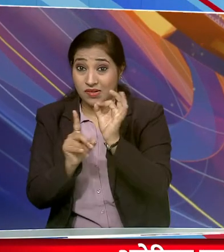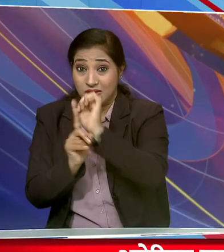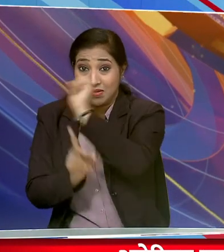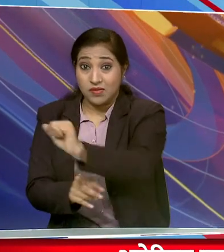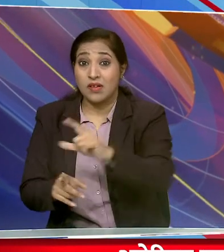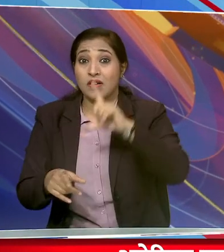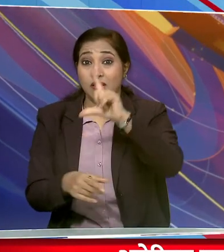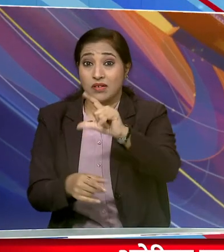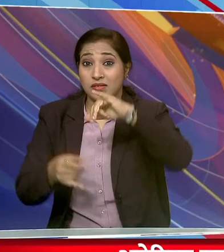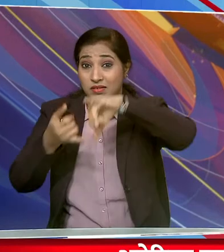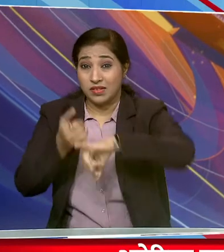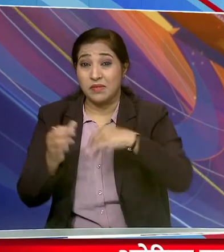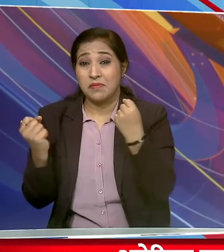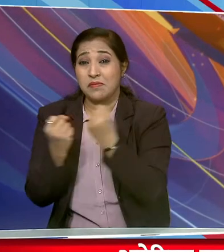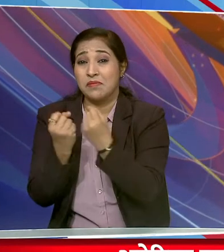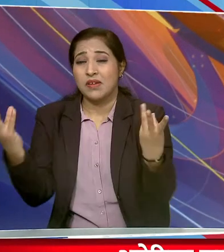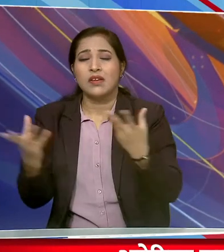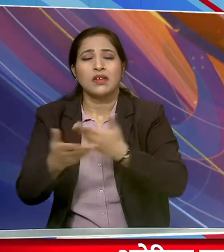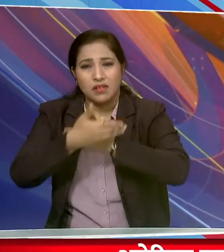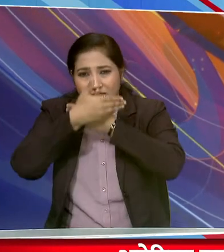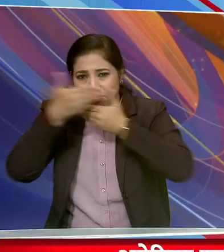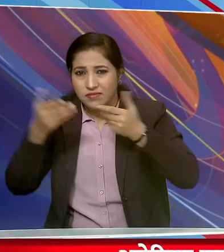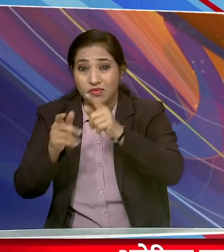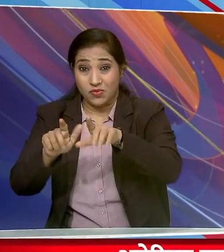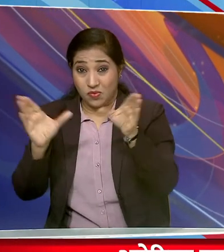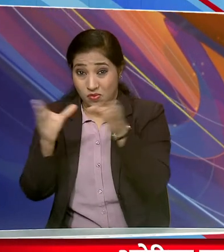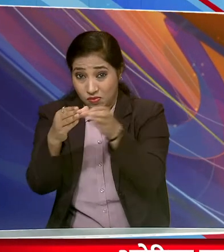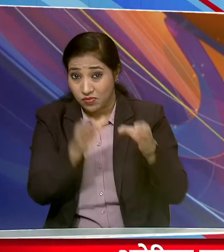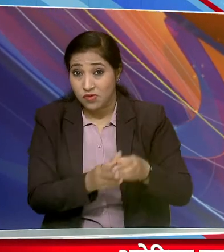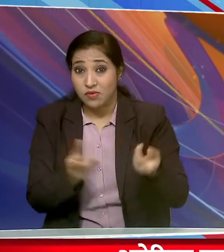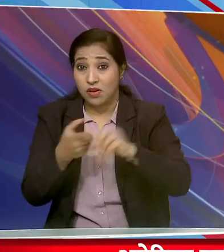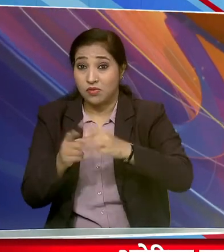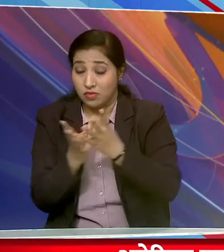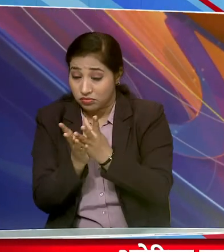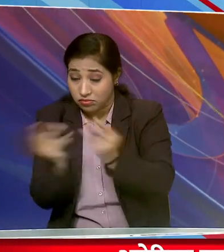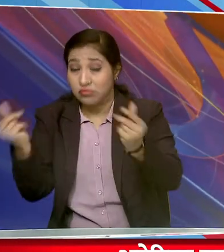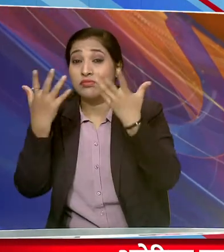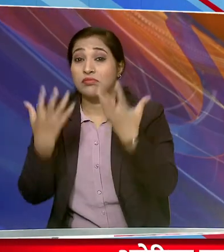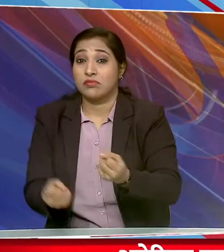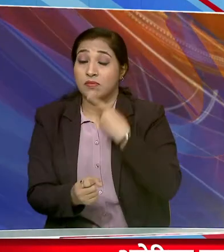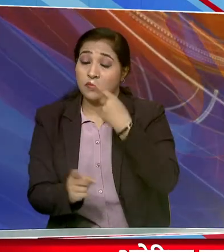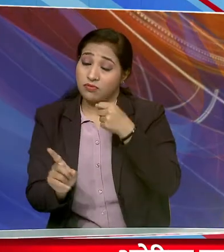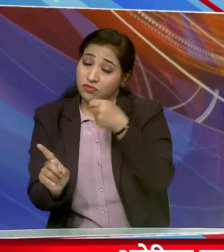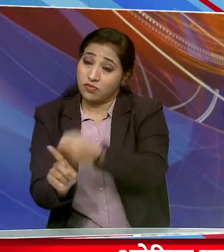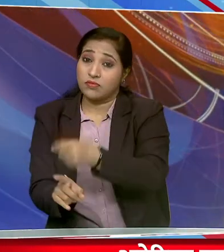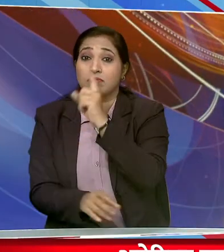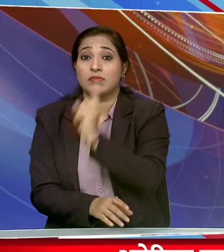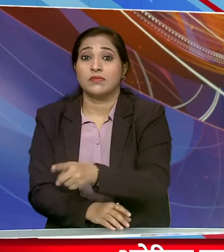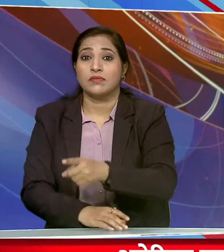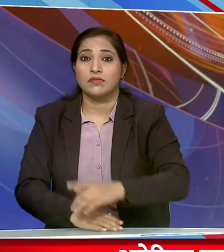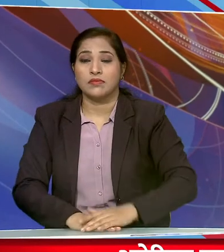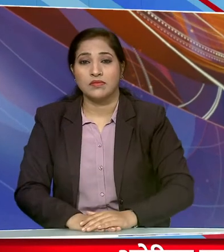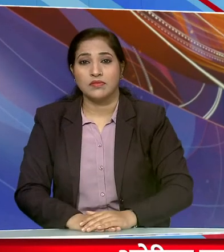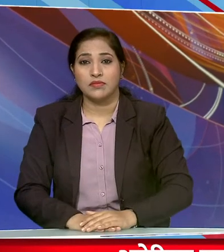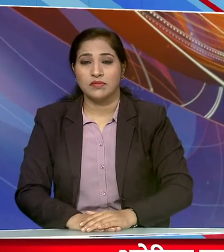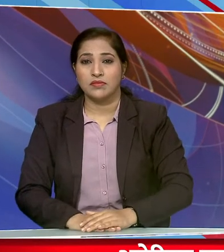पर लश्कर सहित सभी आतंकवादी समूहों को स्थायी रूप से खत्म करने पर दिया जोर।